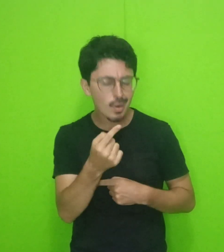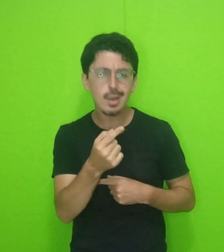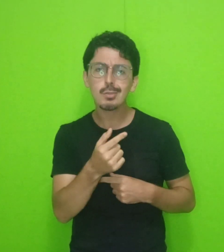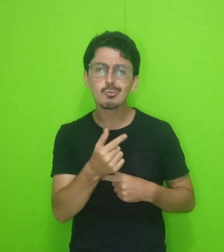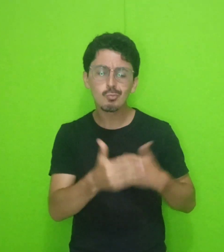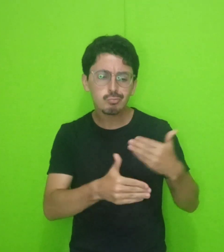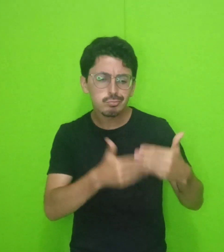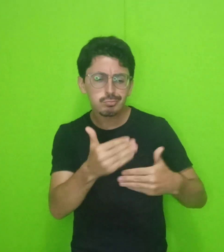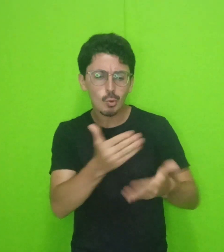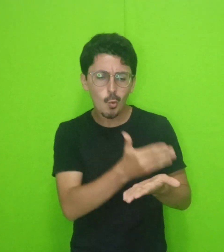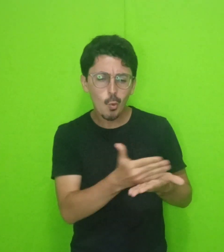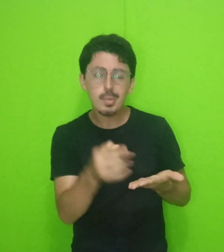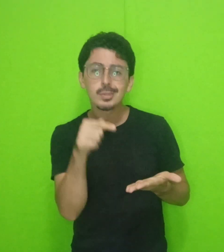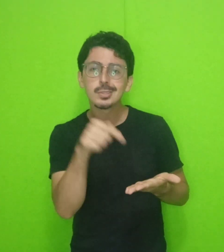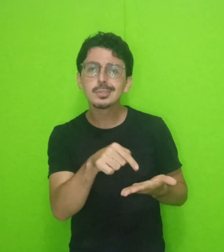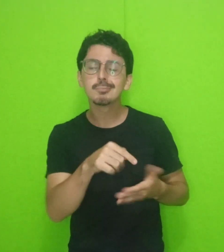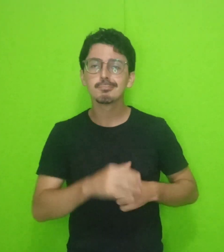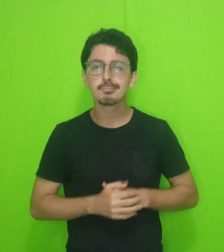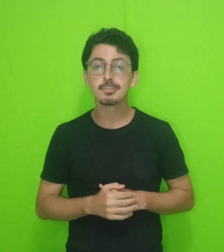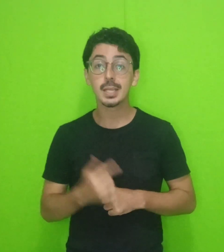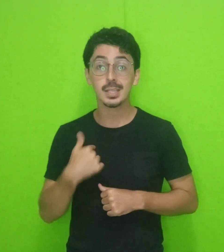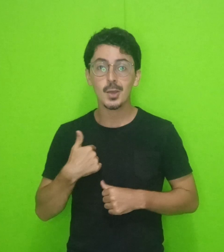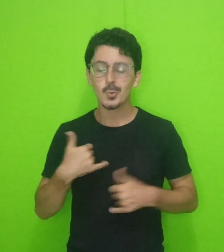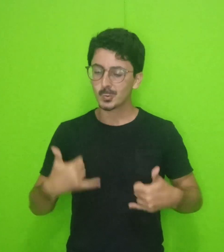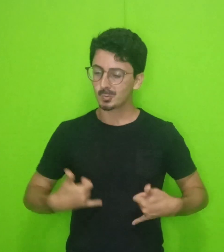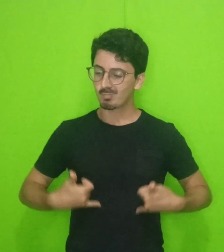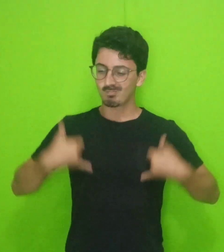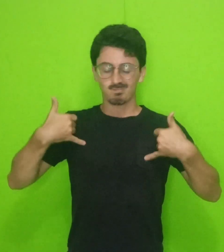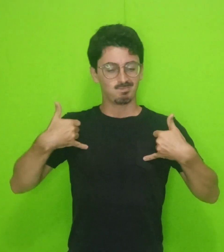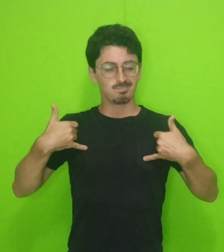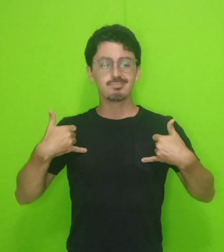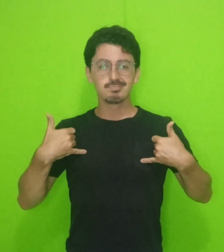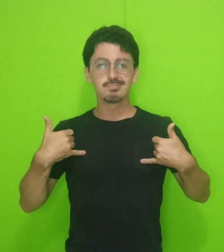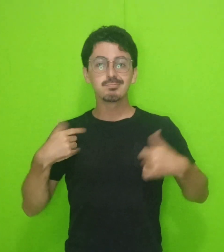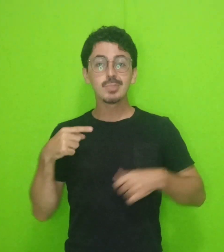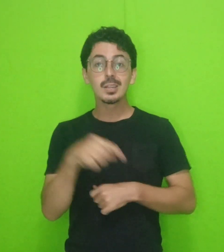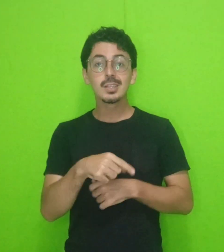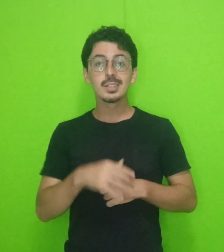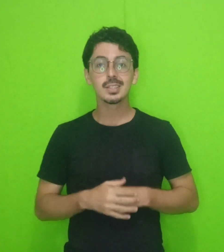início e tenho muito orgulho e muito carinho ao lembrar de tudo isso.